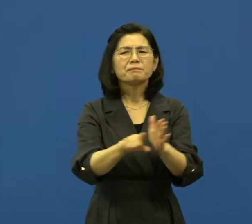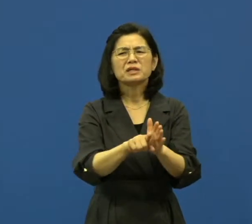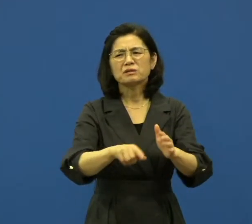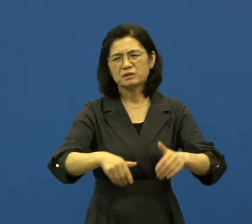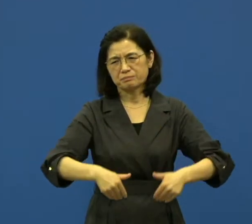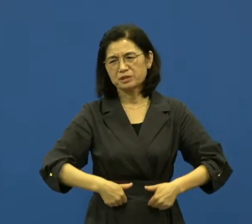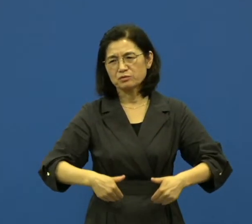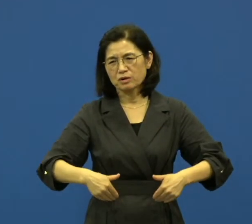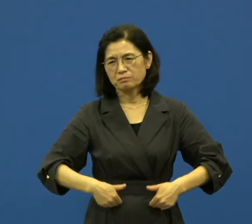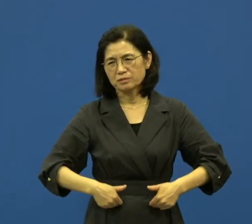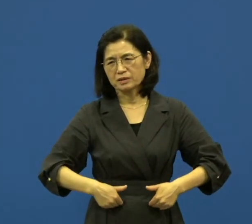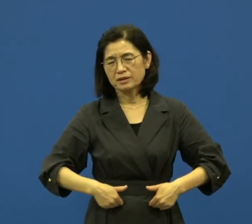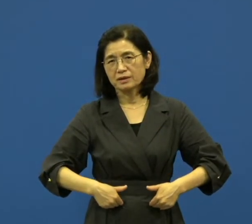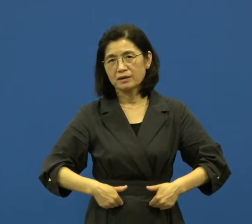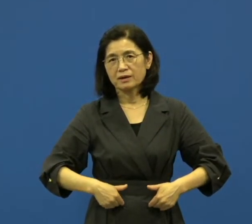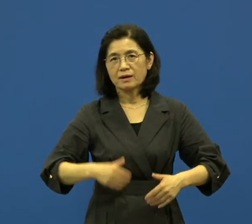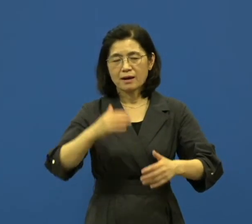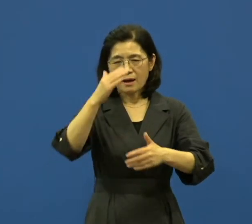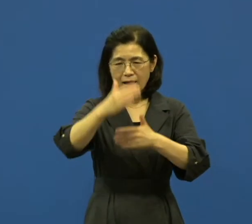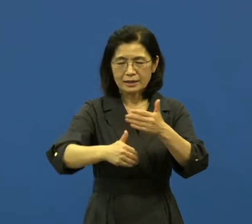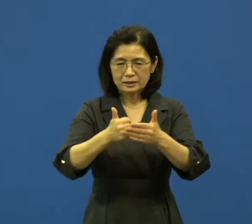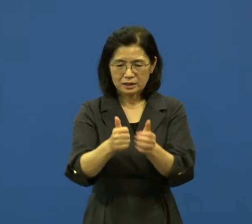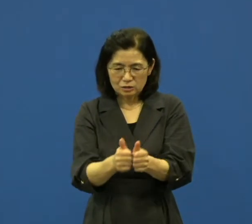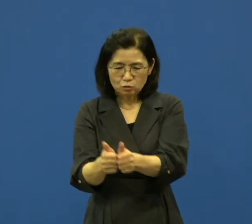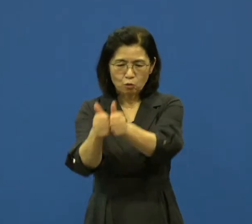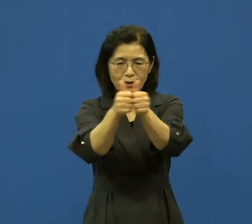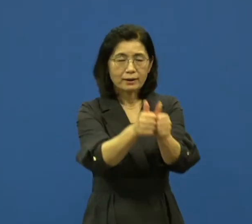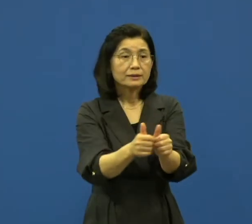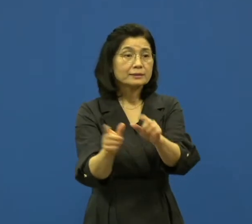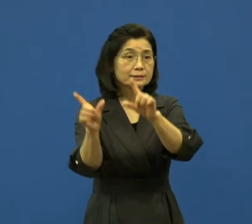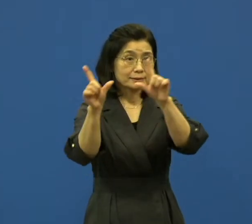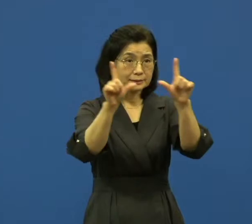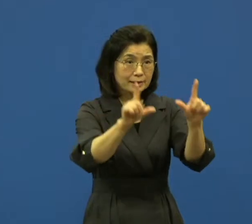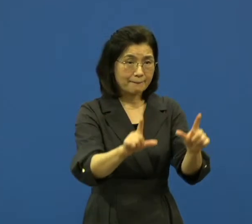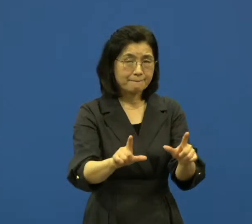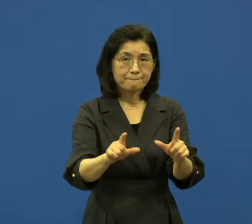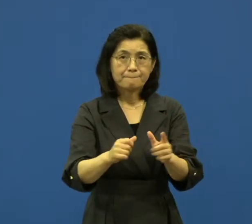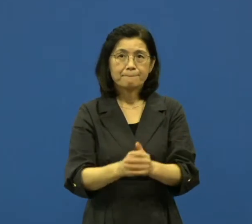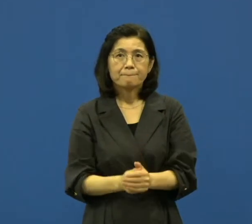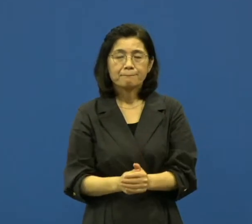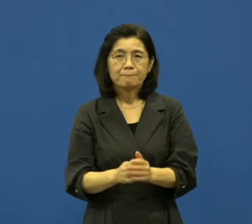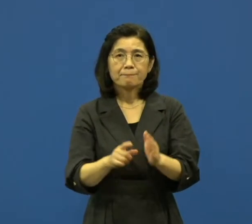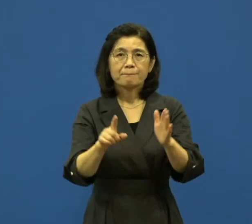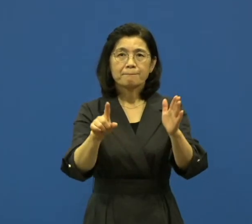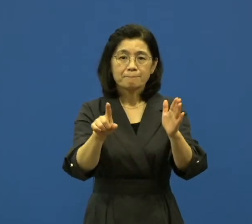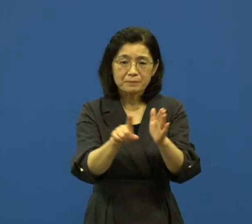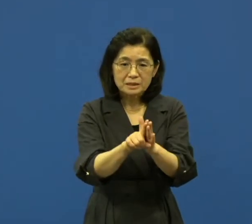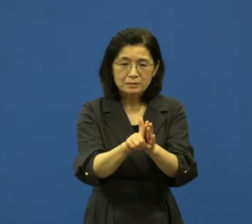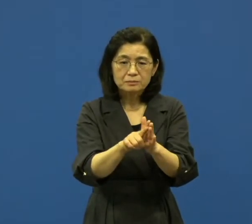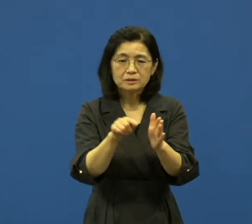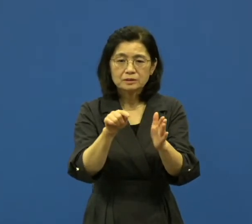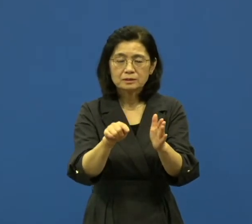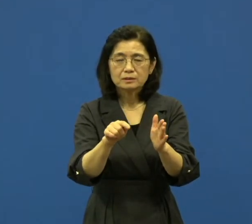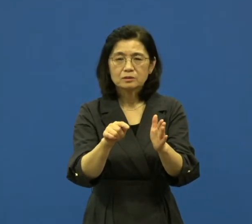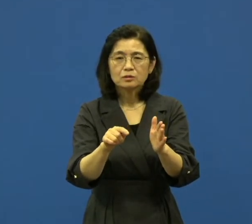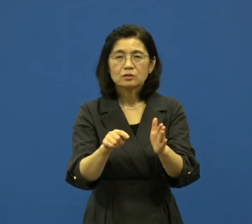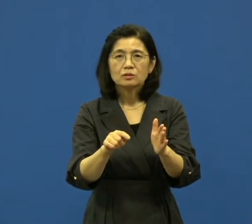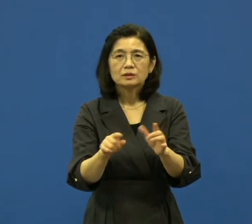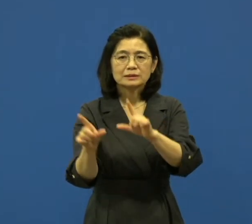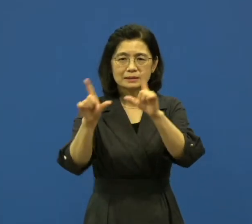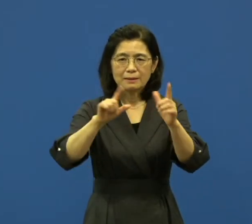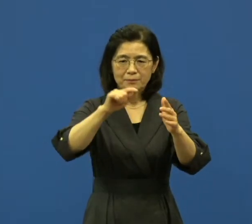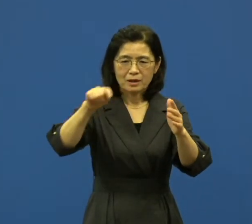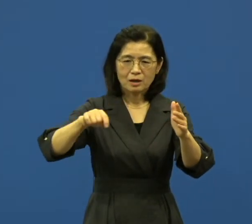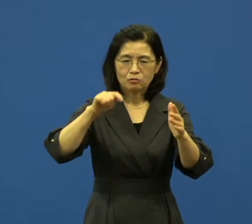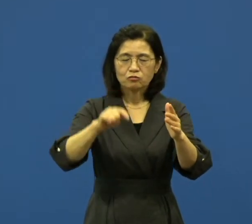것입니다. 하나님과 동행하는 삶이에요. 믿음은 추상명사가 아니에요. 믿음은 경험하는 것입니다.